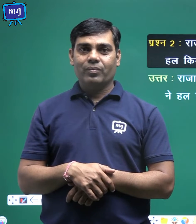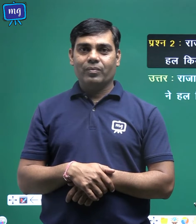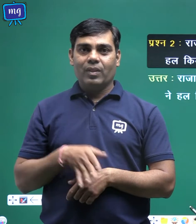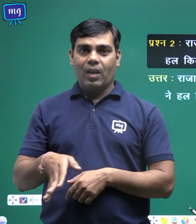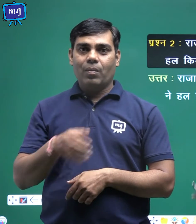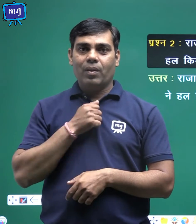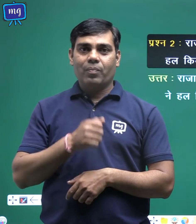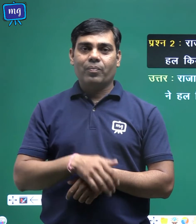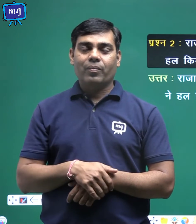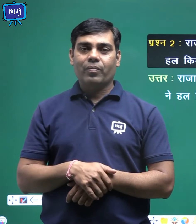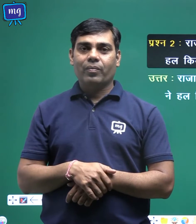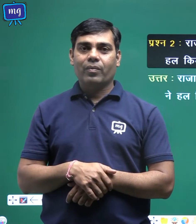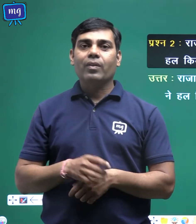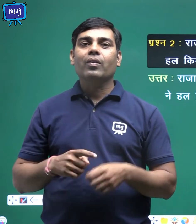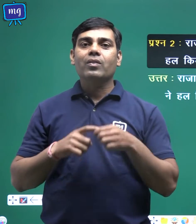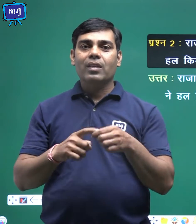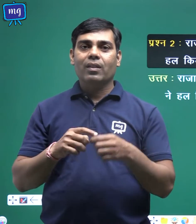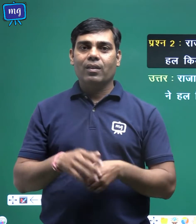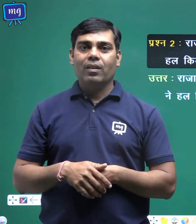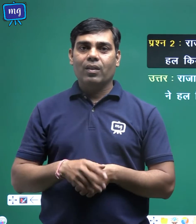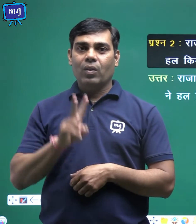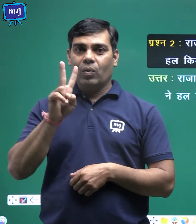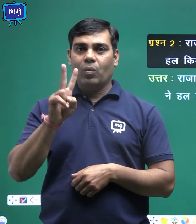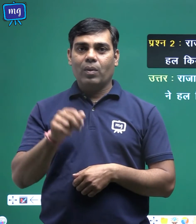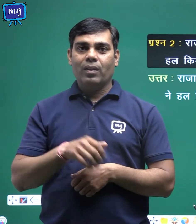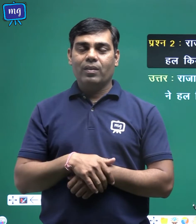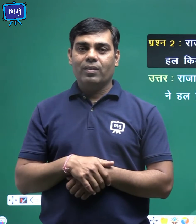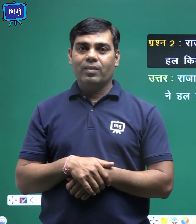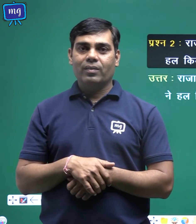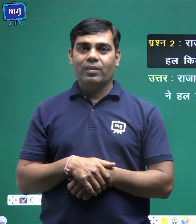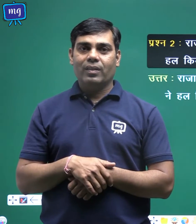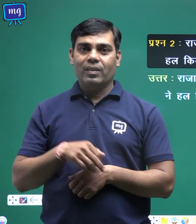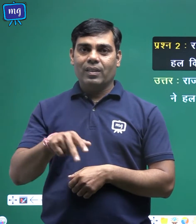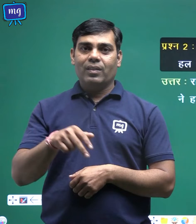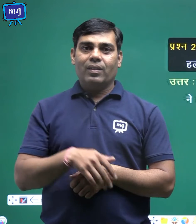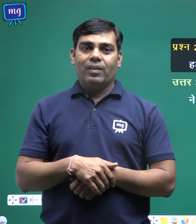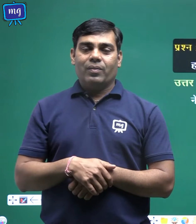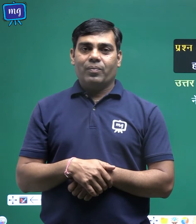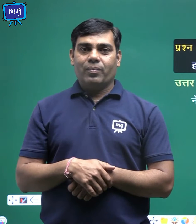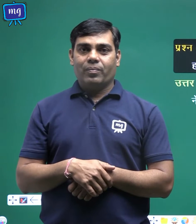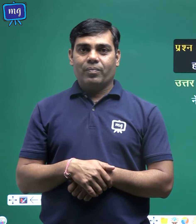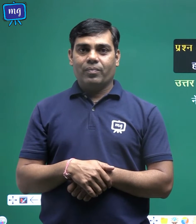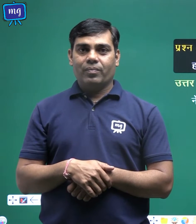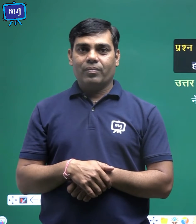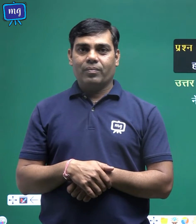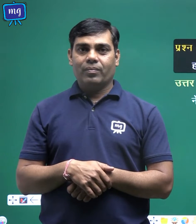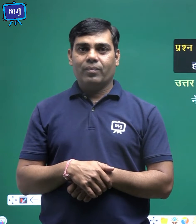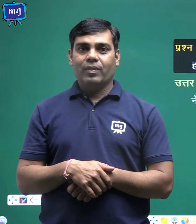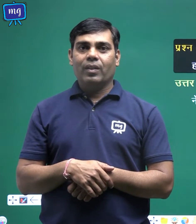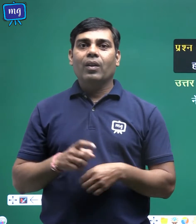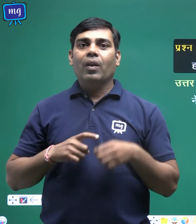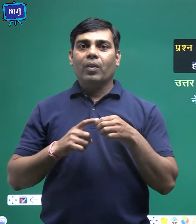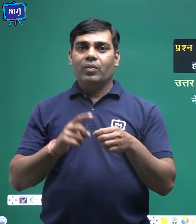अब हम प्रश्न 2 पर चलते हैं। प्रश्न 2